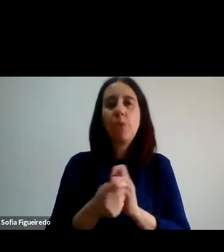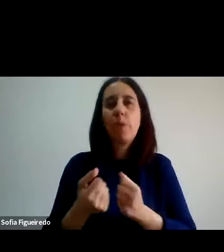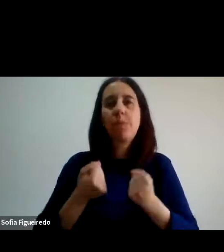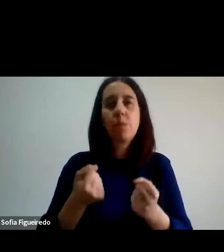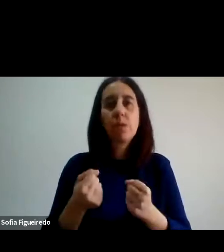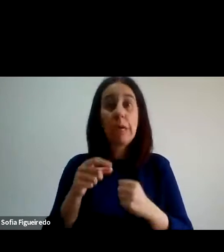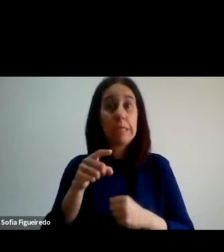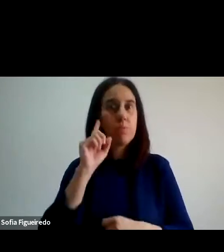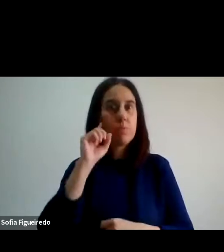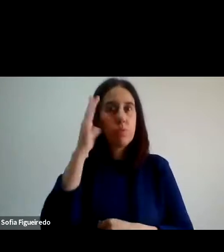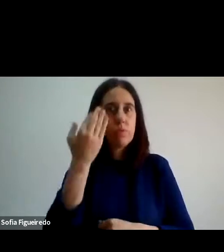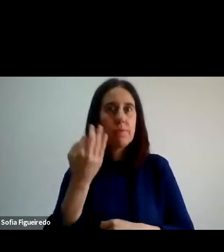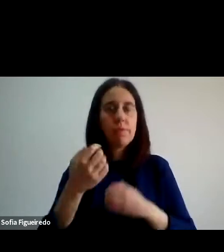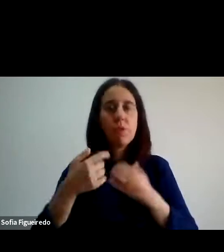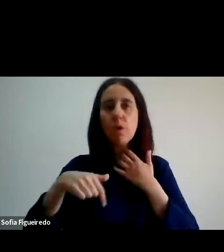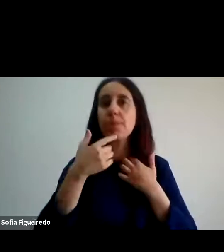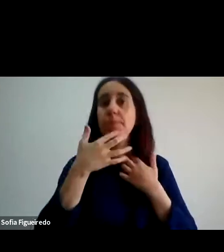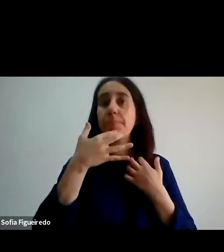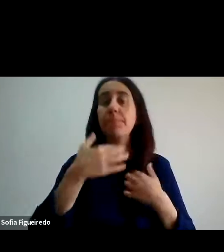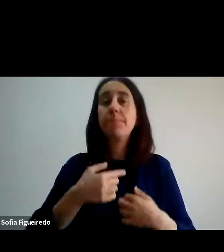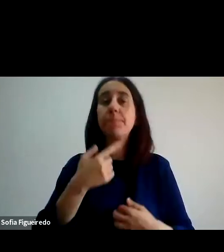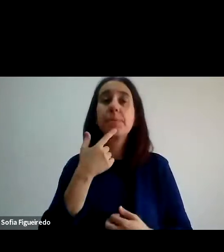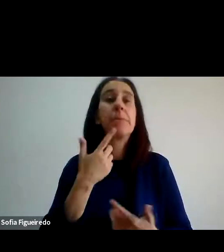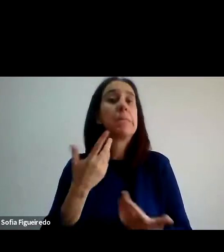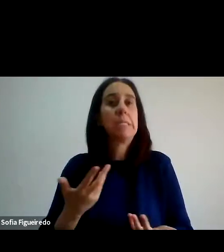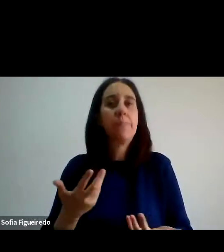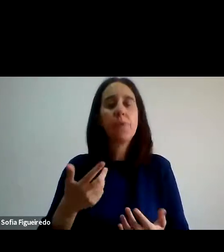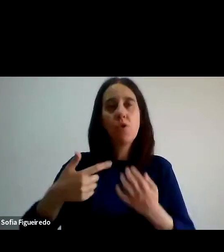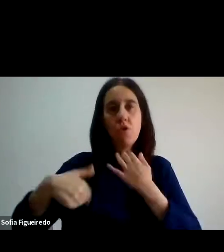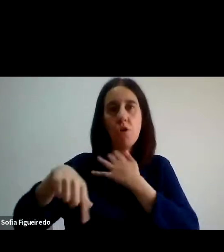ponto importante que nós temos de perceber, que é, nós enquanto